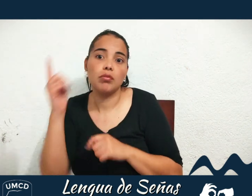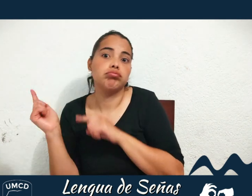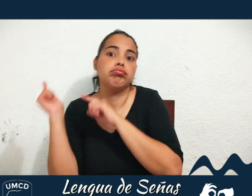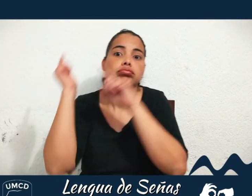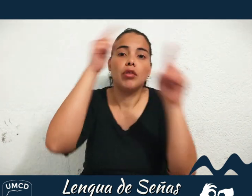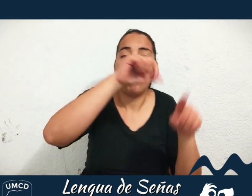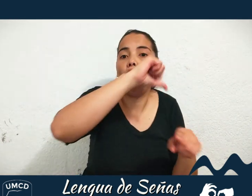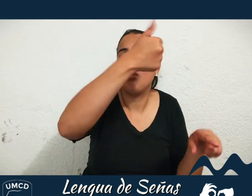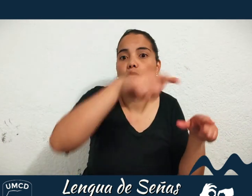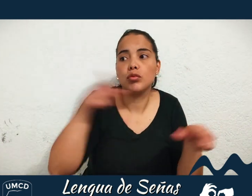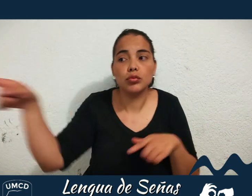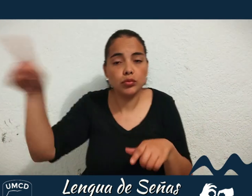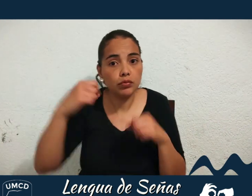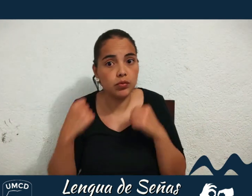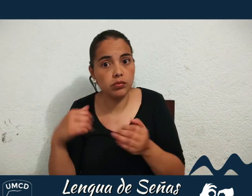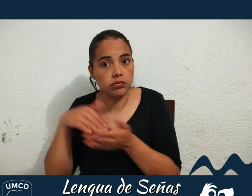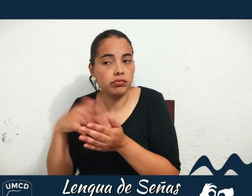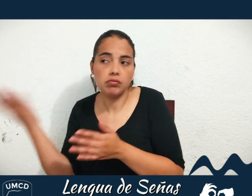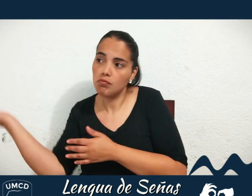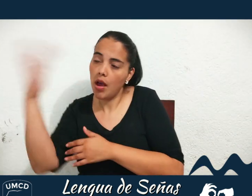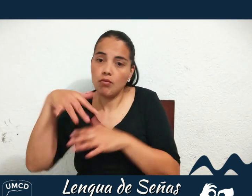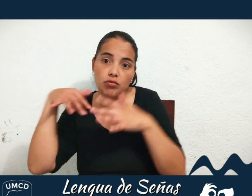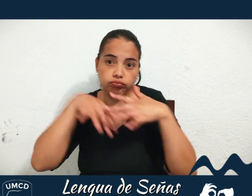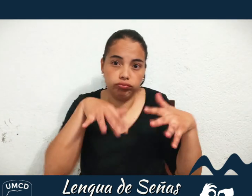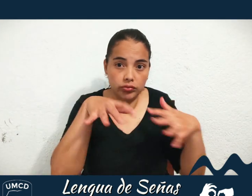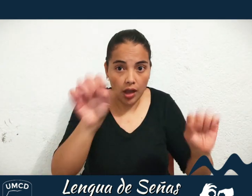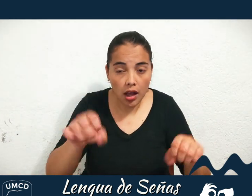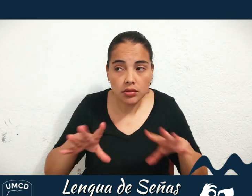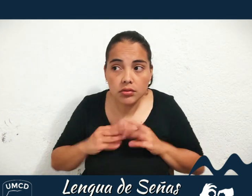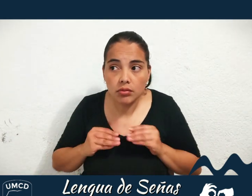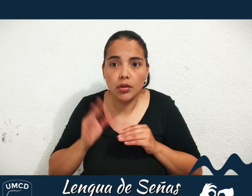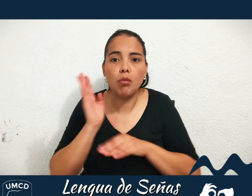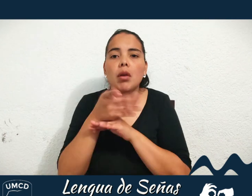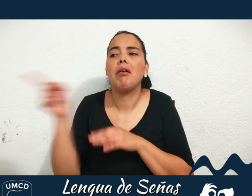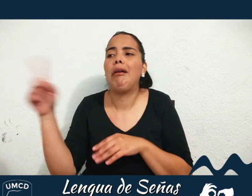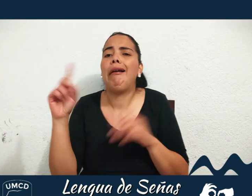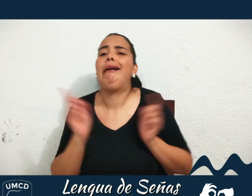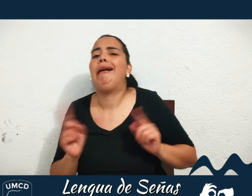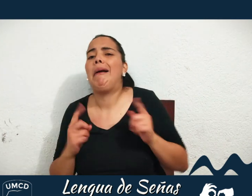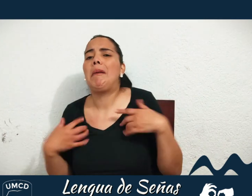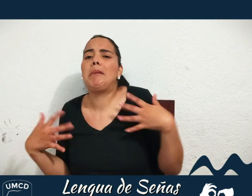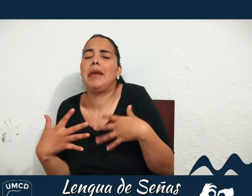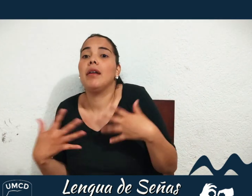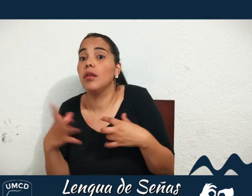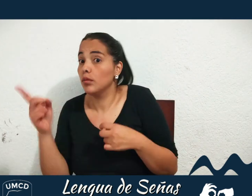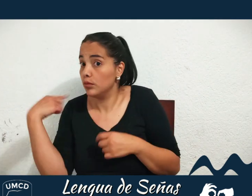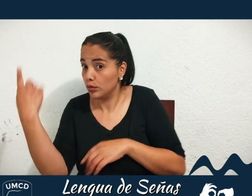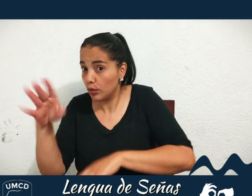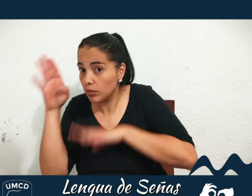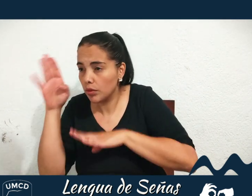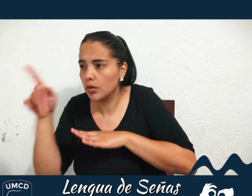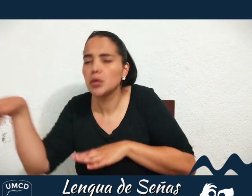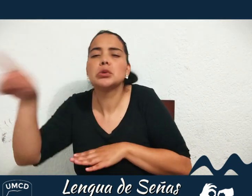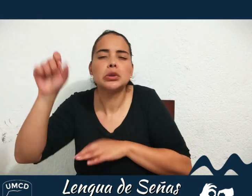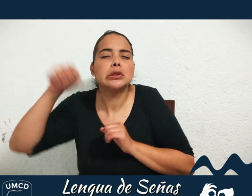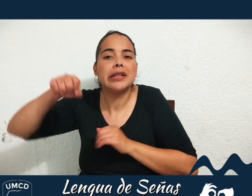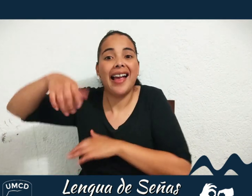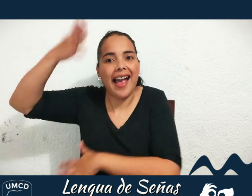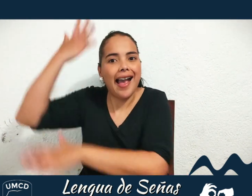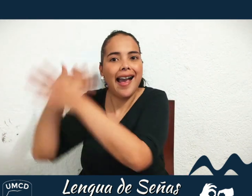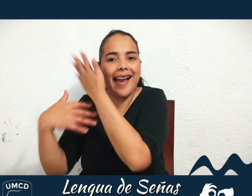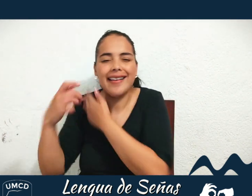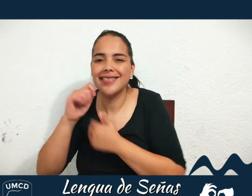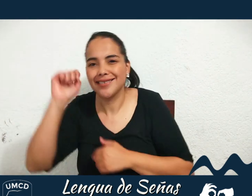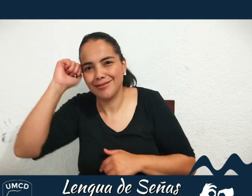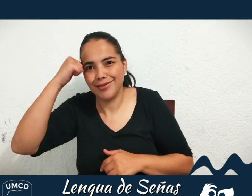del Jordán, la verdadera tierra prometida que Dios estaba trayendo a entregar a los hijos de Abraham.